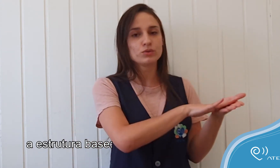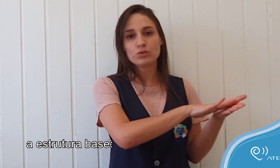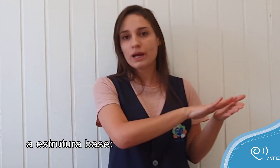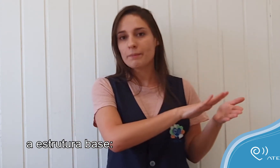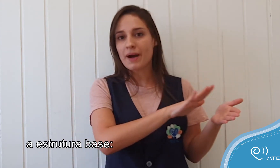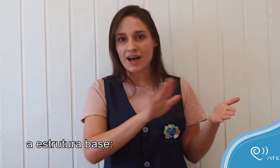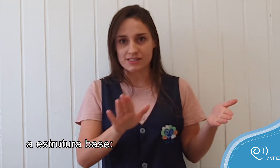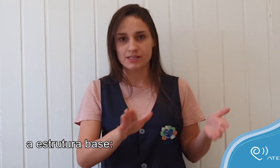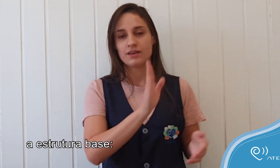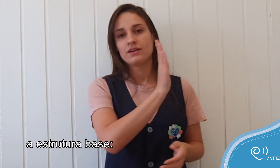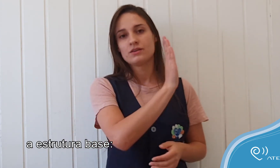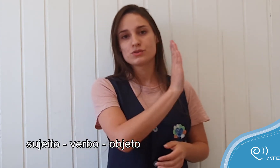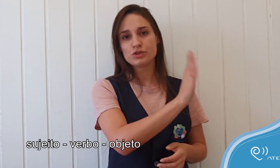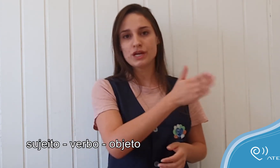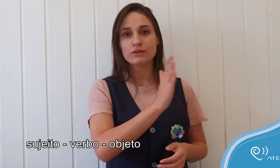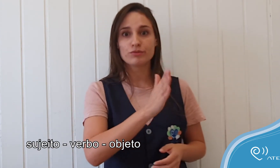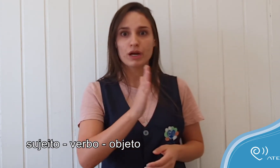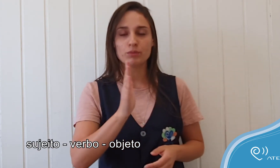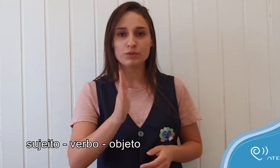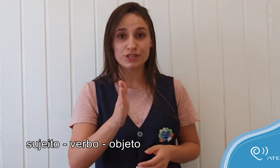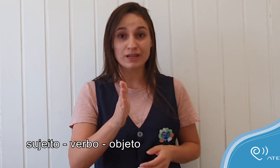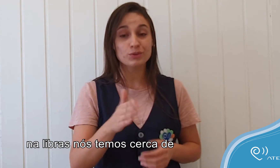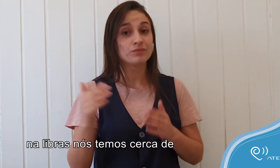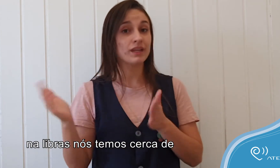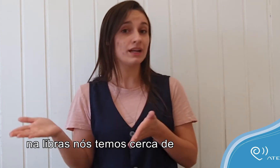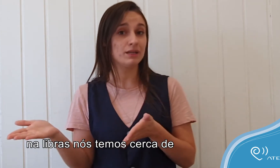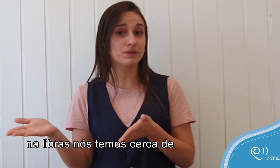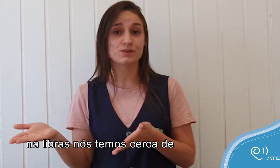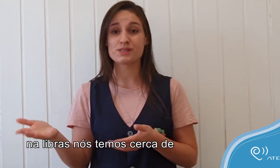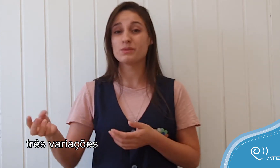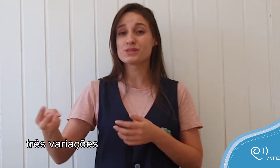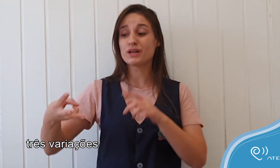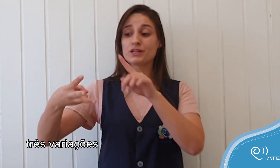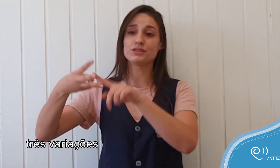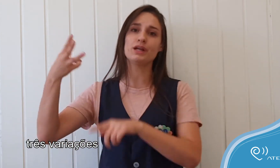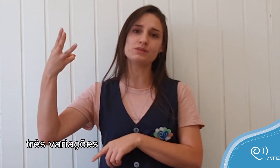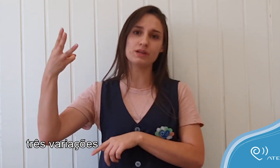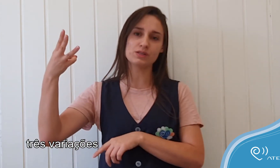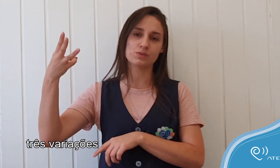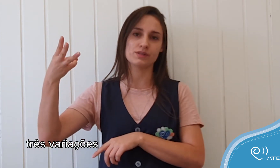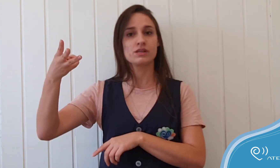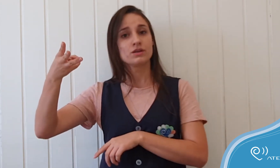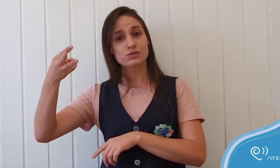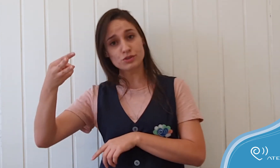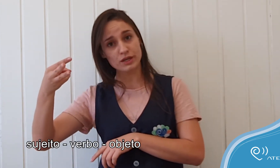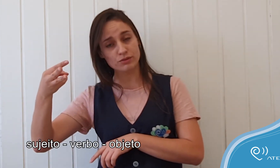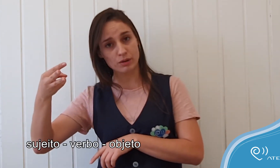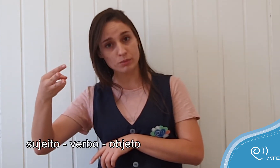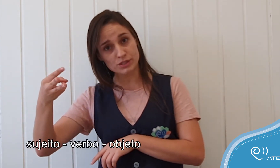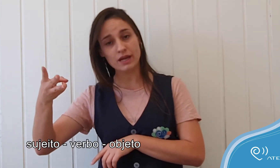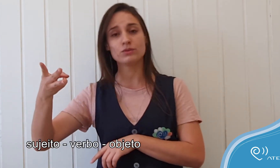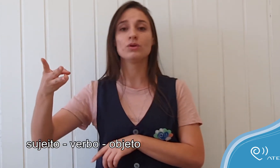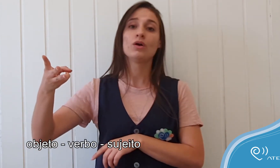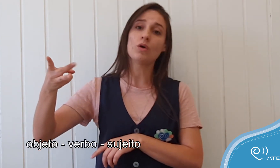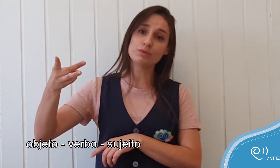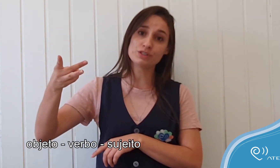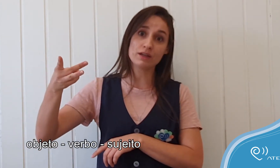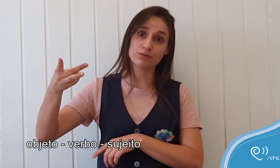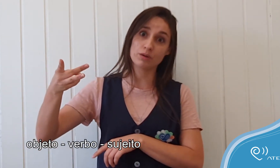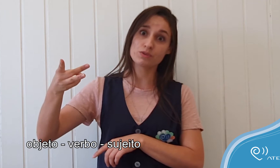estrutura base, sujeito, verbo, objeto, na Libras nós temos cerca de 3 variações. Sujeito, verbo, objeto, verbo,